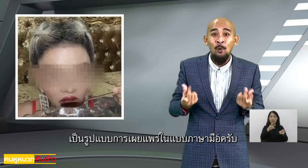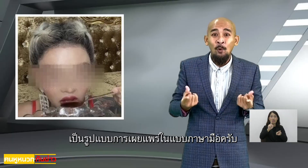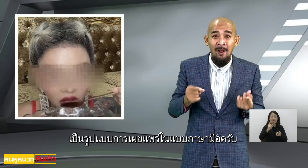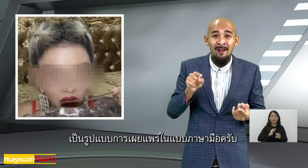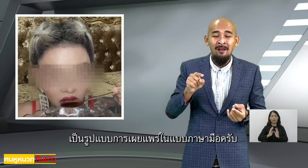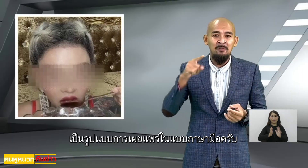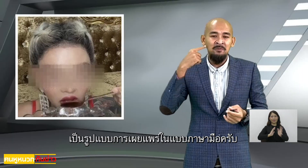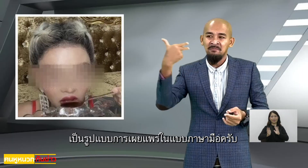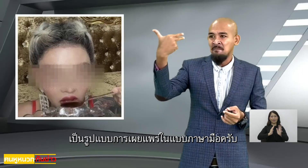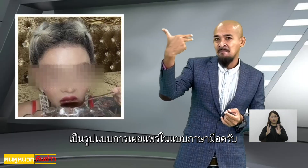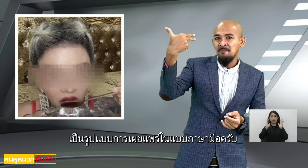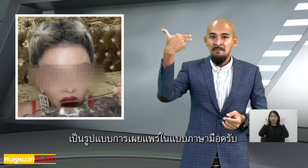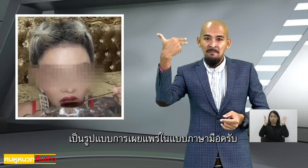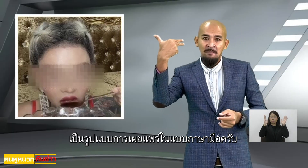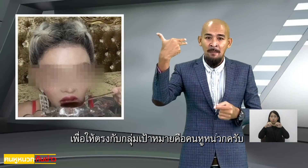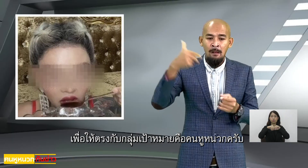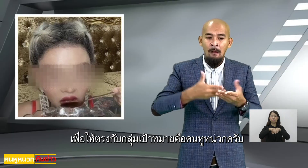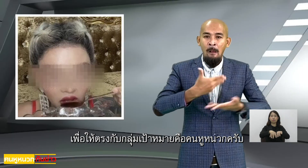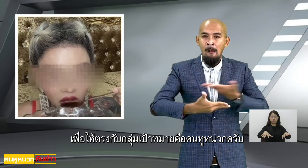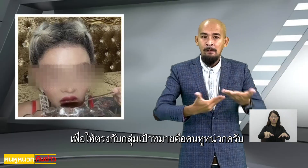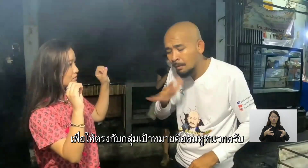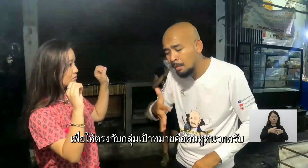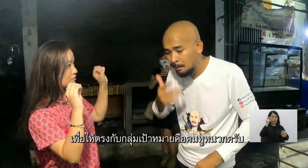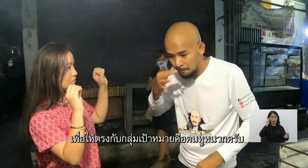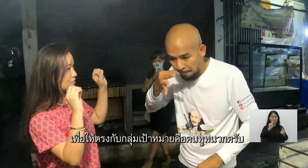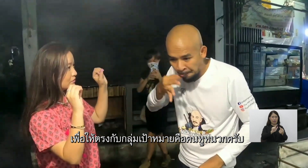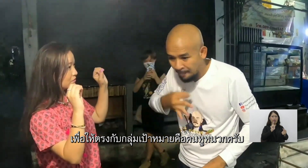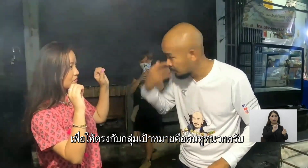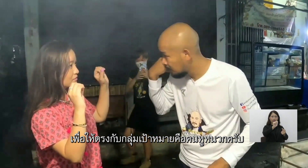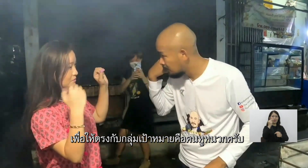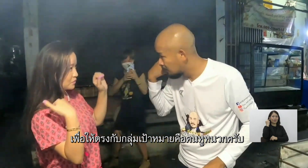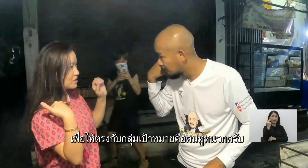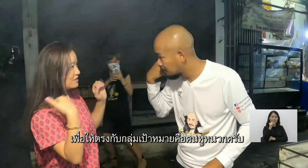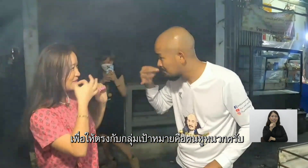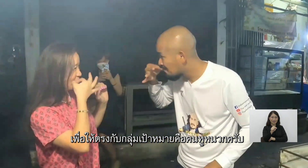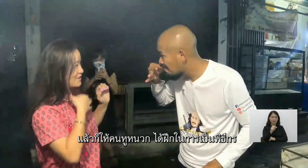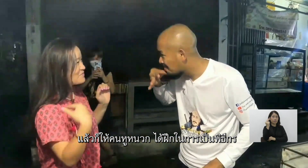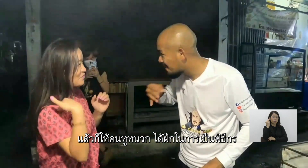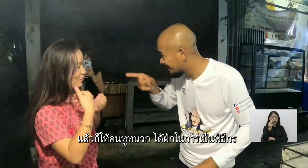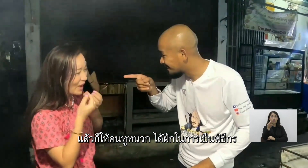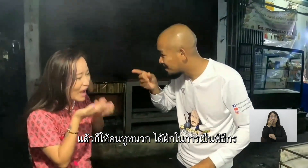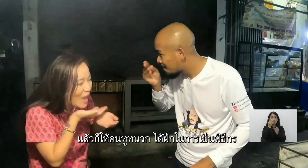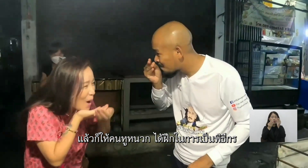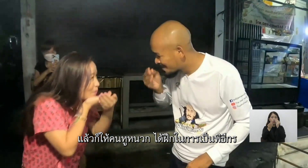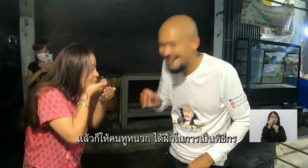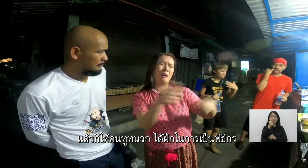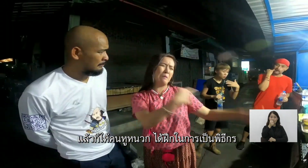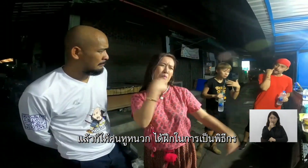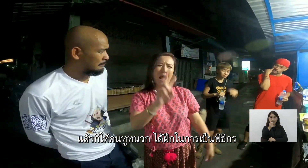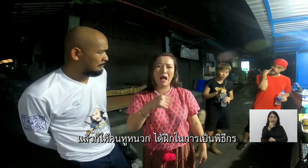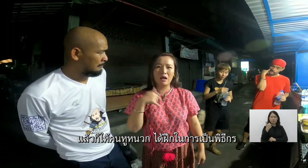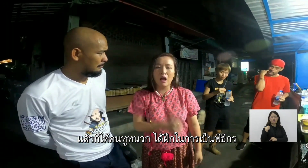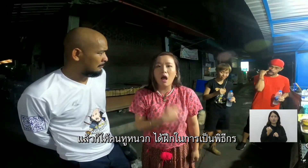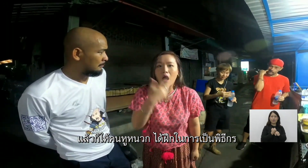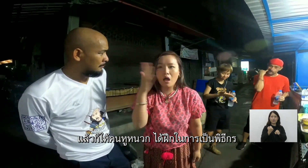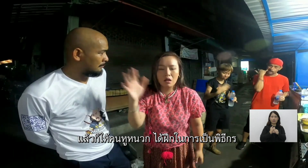บการเผยแพร่ในแบบภาษามือครับเพื่อให้ตรงกับกลุ่มเป้าหมายคือคนหูหนวกครับแล้วก็ให้คนหูหนวกได้ฝึกใน